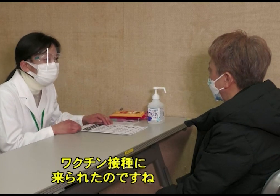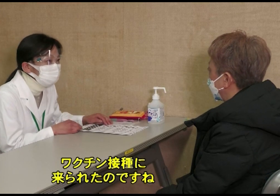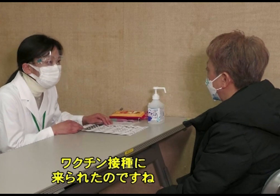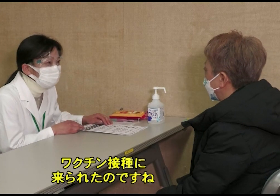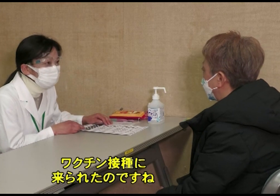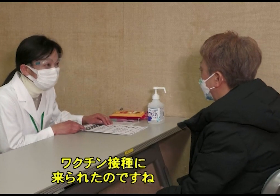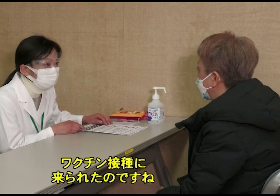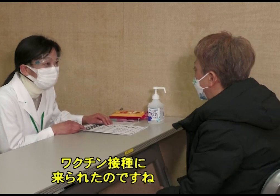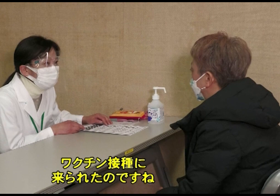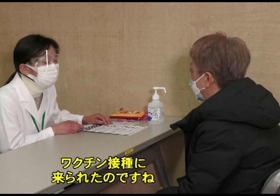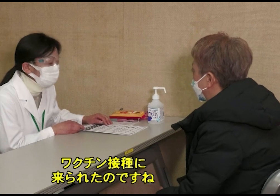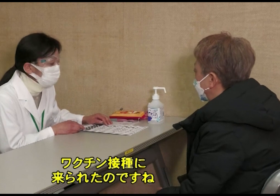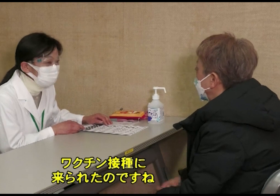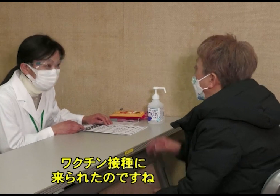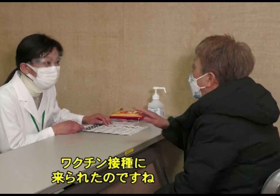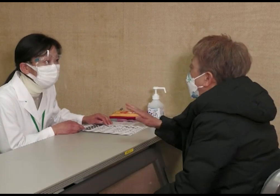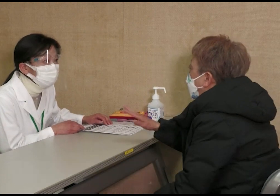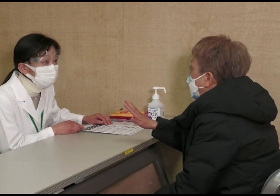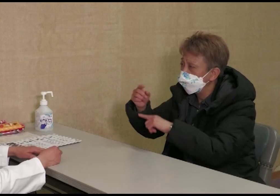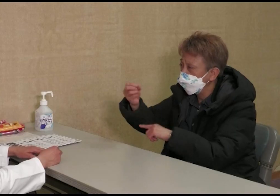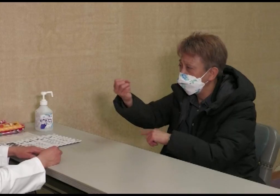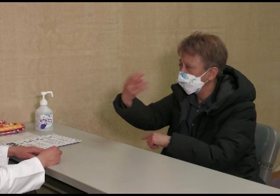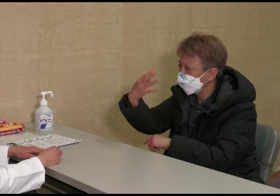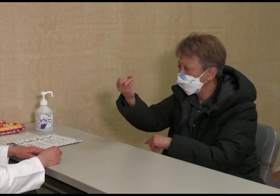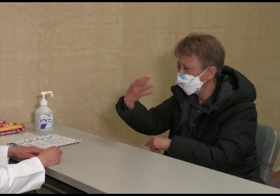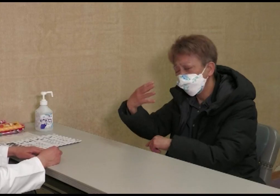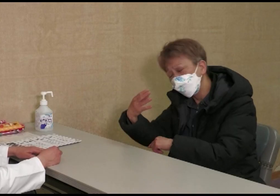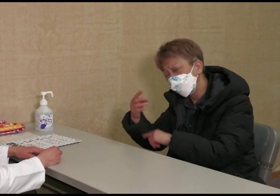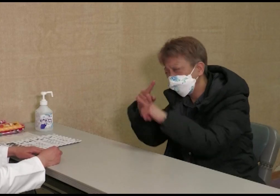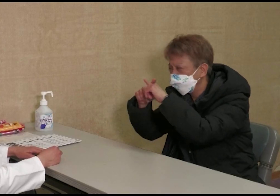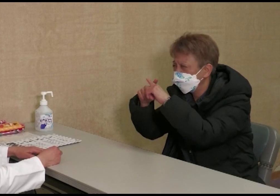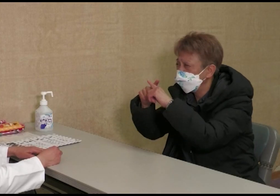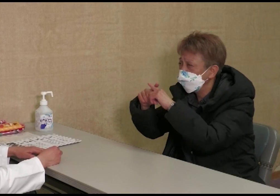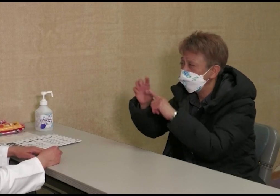今日はワクチン接種に来られたんですね。